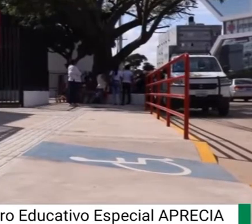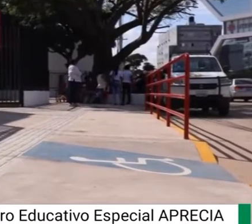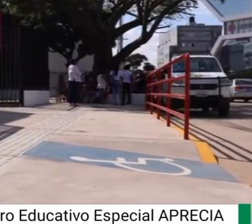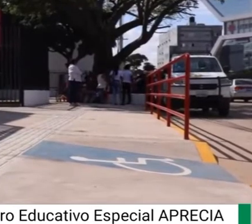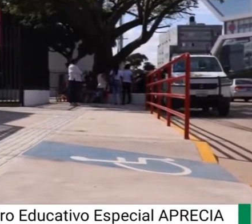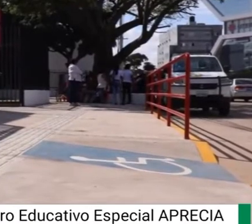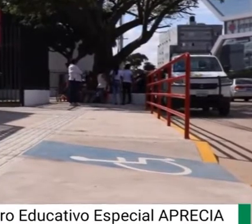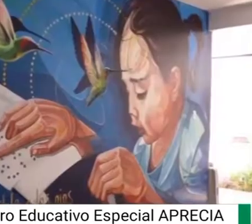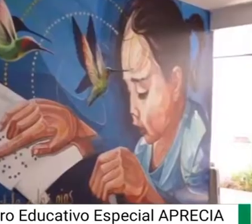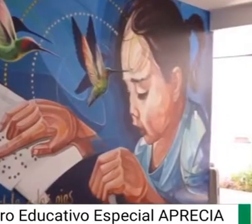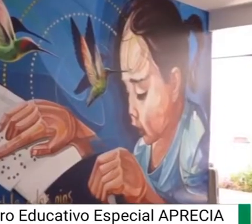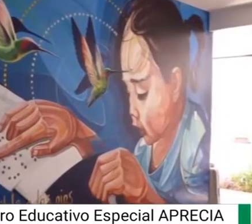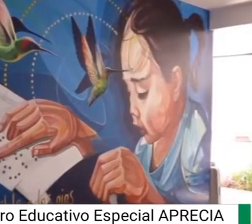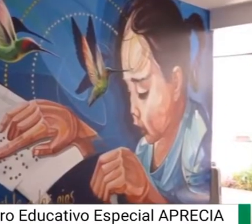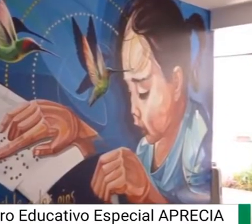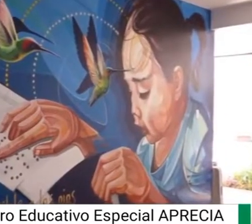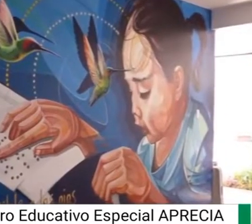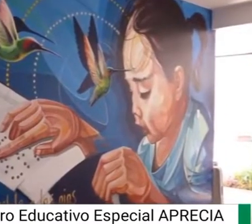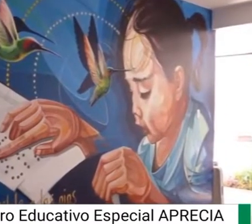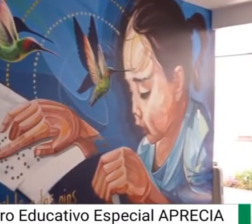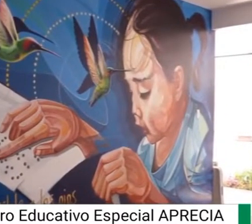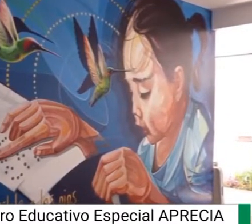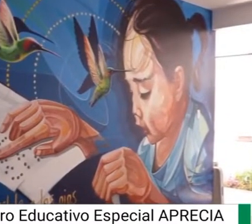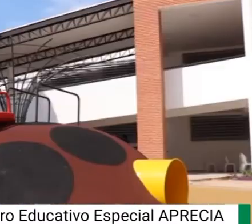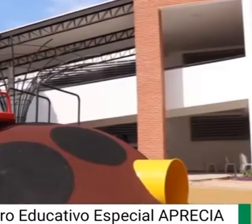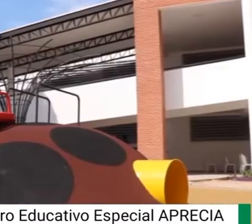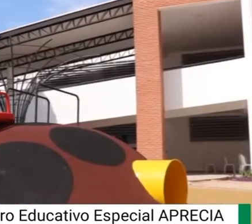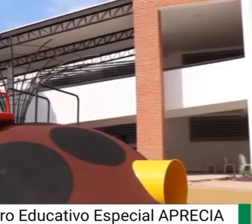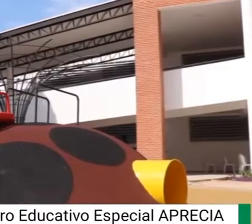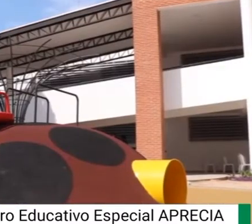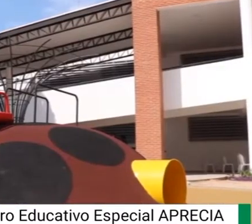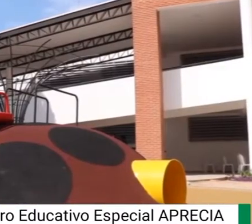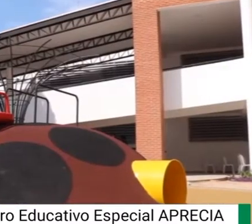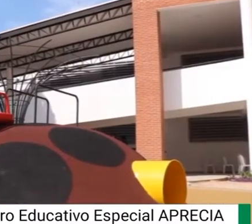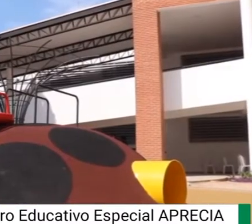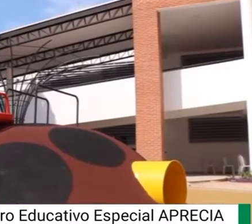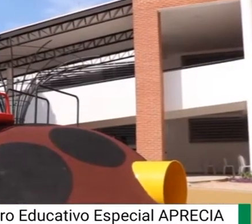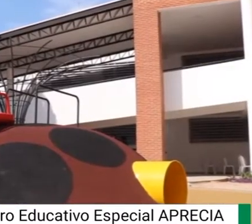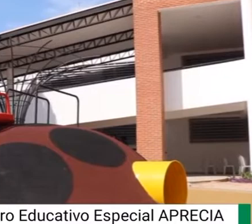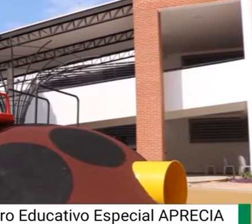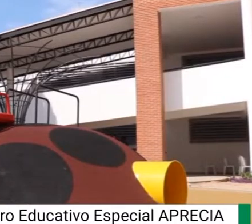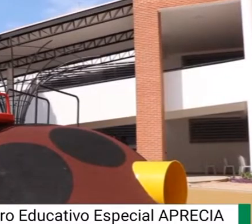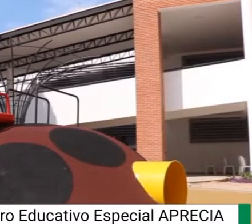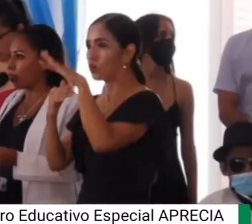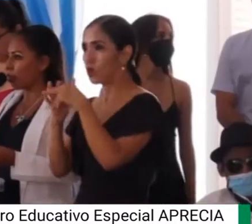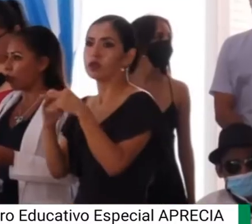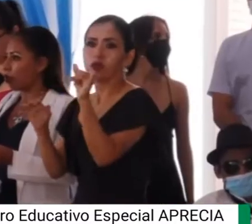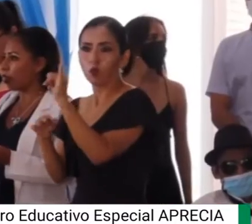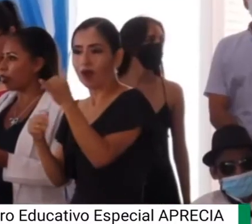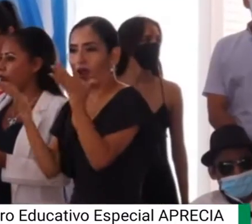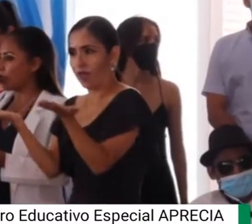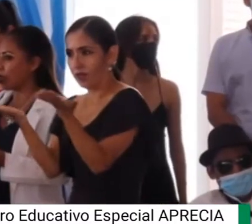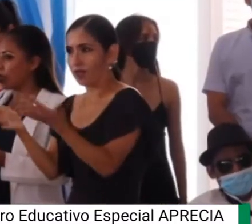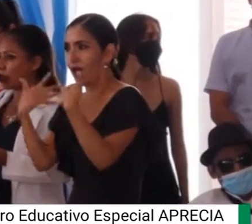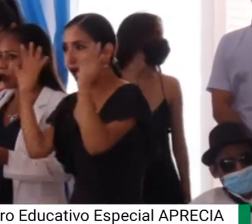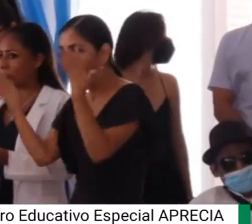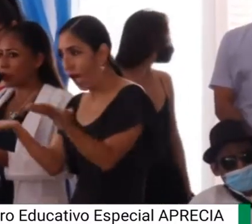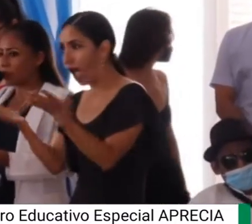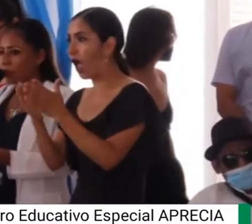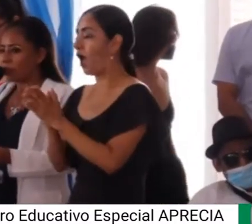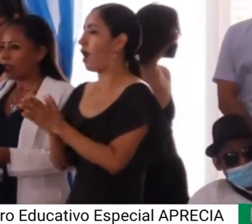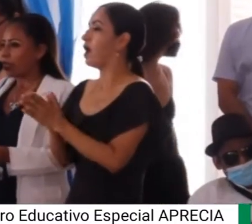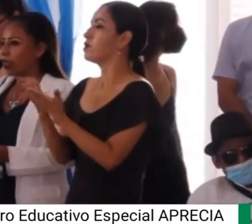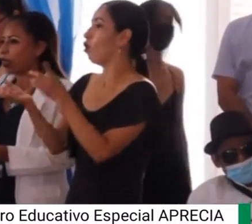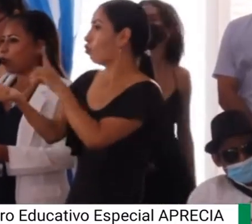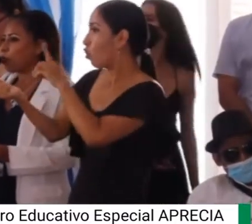personal docente, los padres de familia, los estudiantes y todo el personal oftalmológico también que tenemos aquí en nuestra